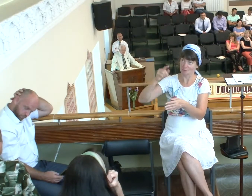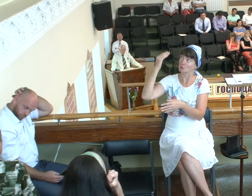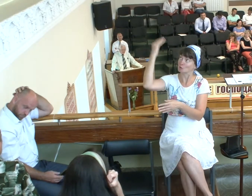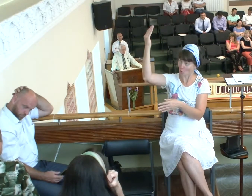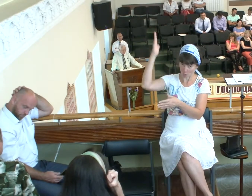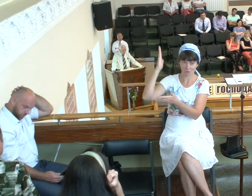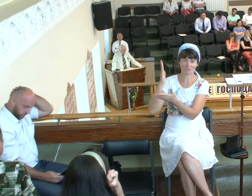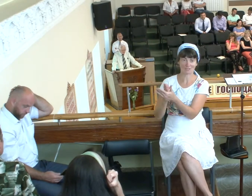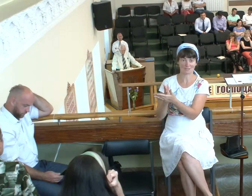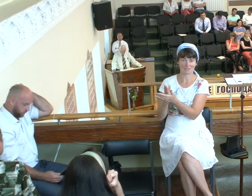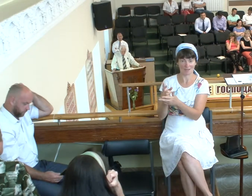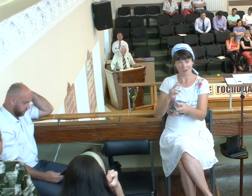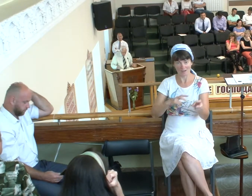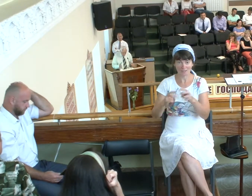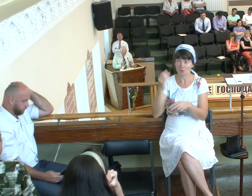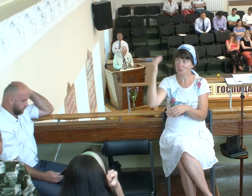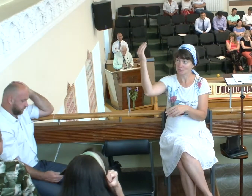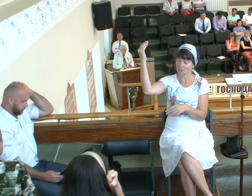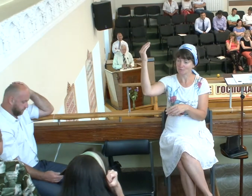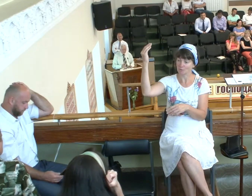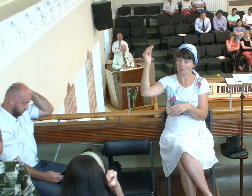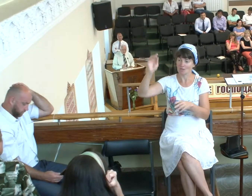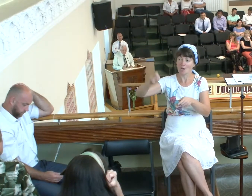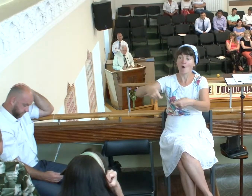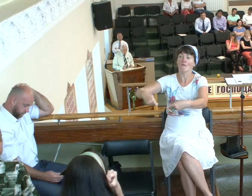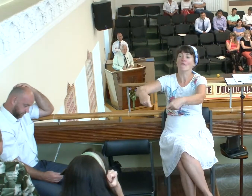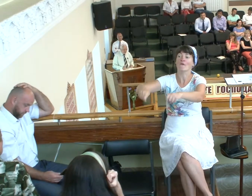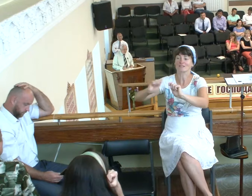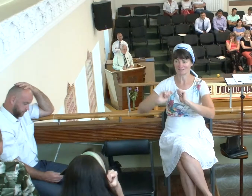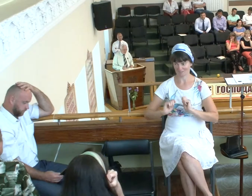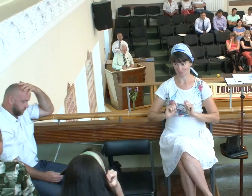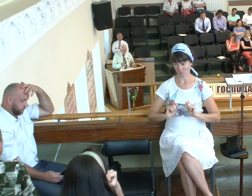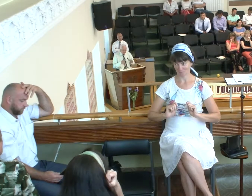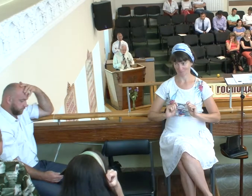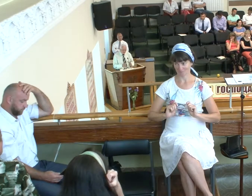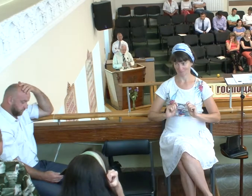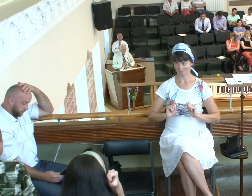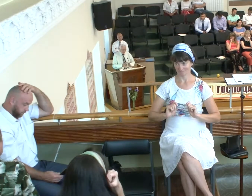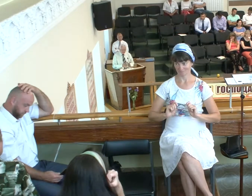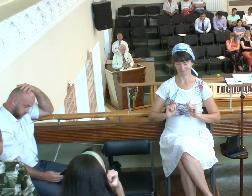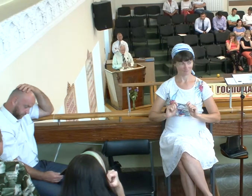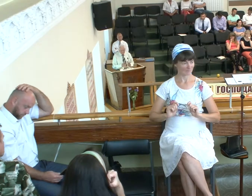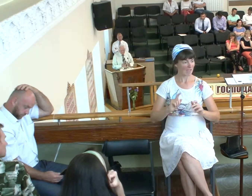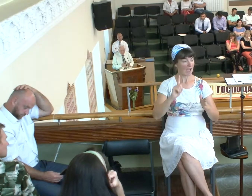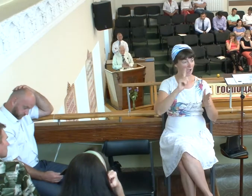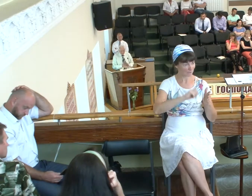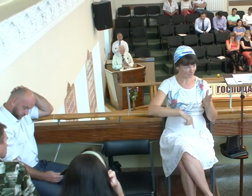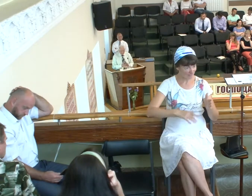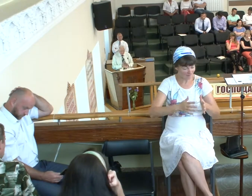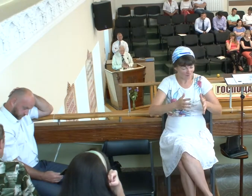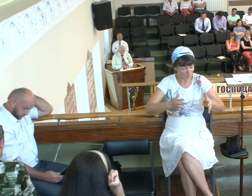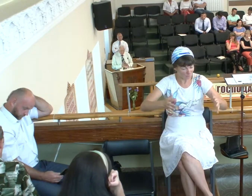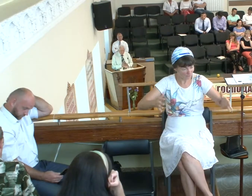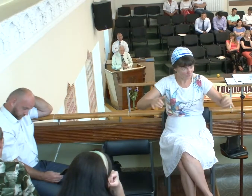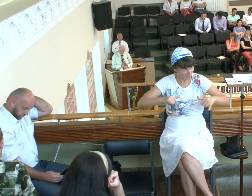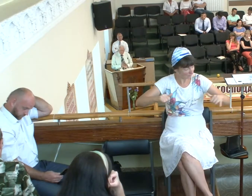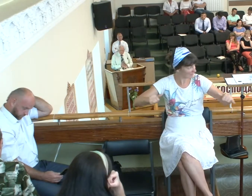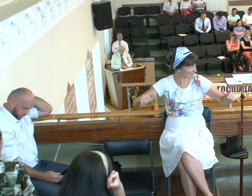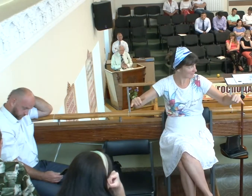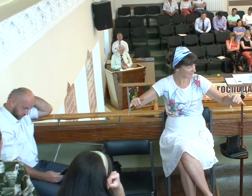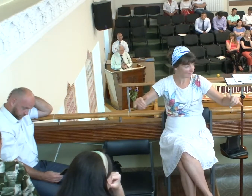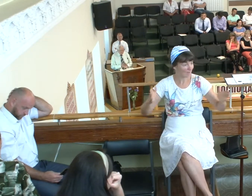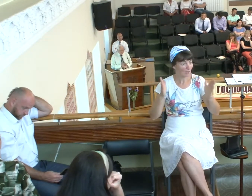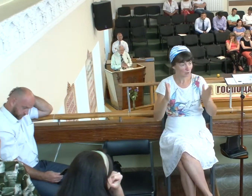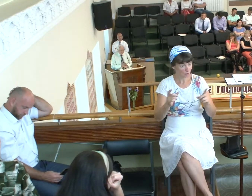воздает. Но, братья и сестры, вера растет из Писания. Послание Римлянам